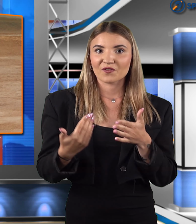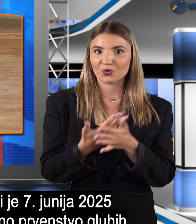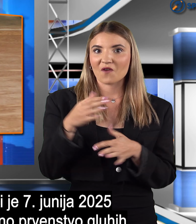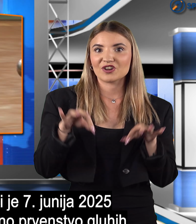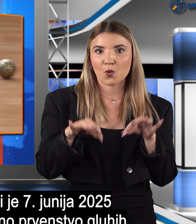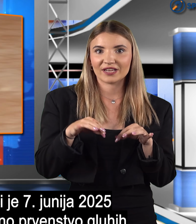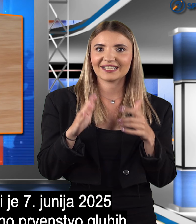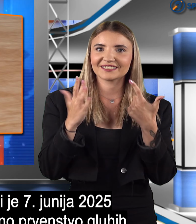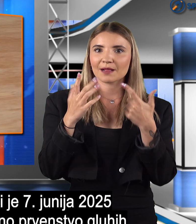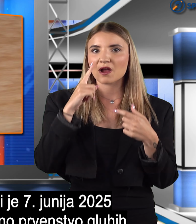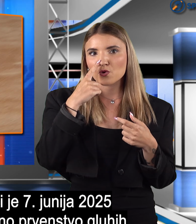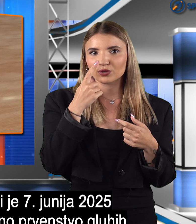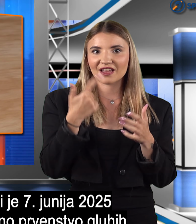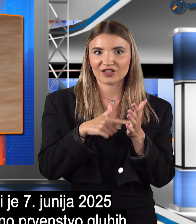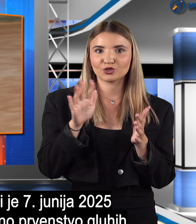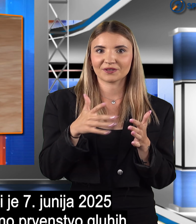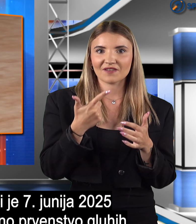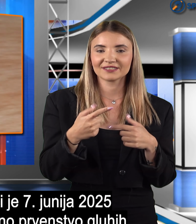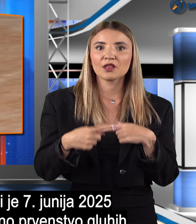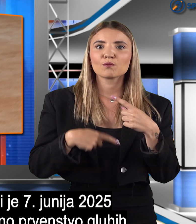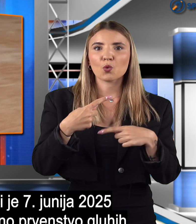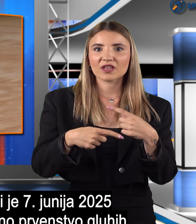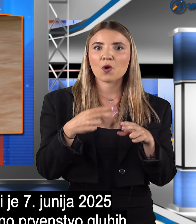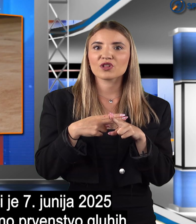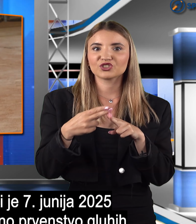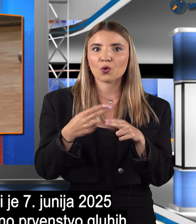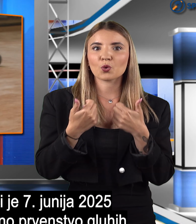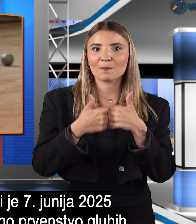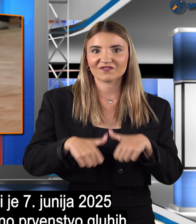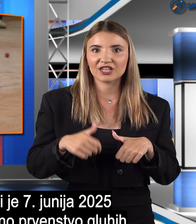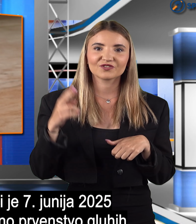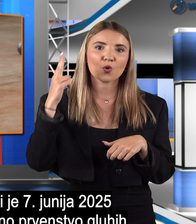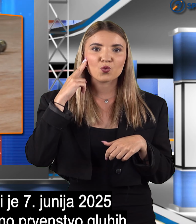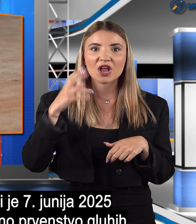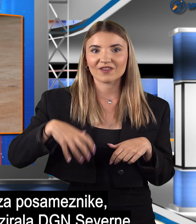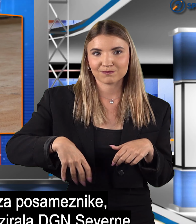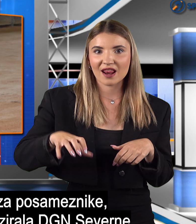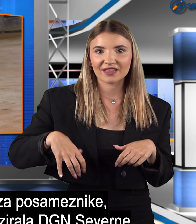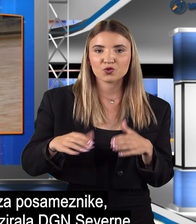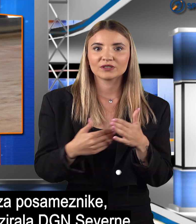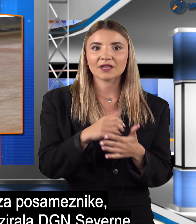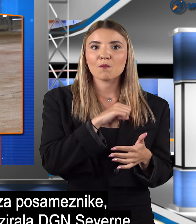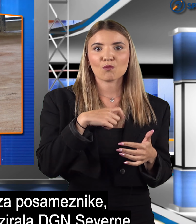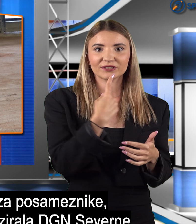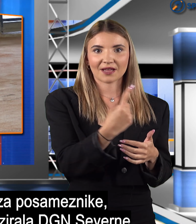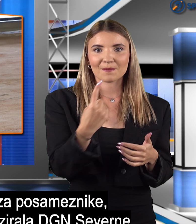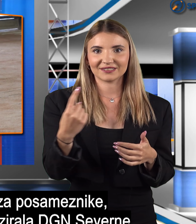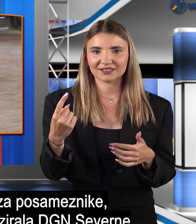V Novi Gorici je 7. junija 2025 potekalo državno prvenstvo gluhih v balinanju